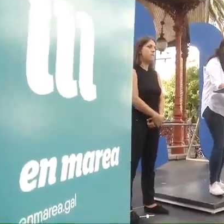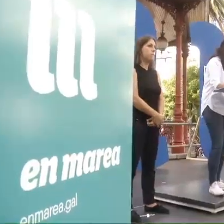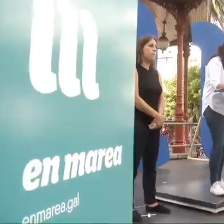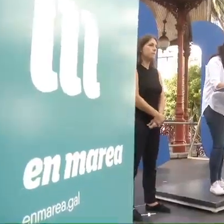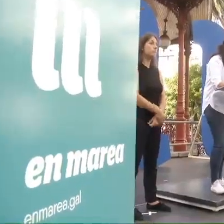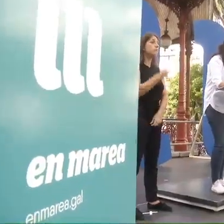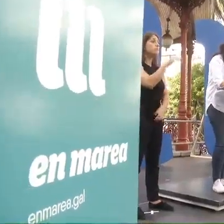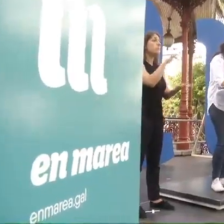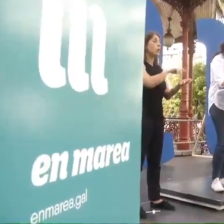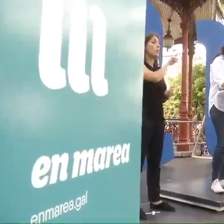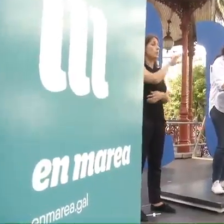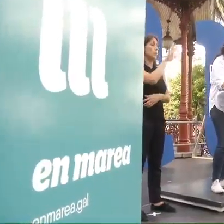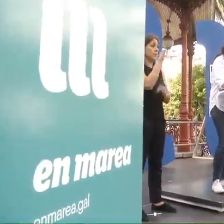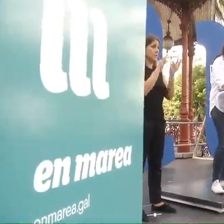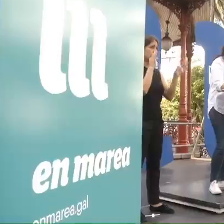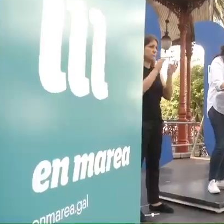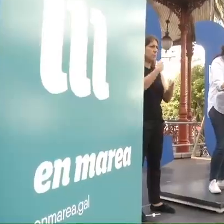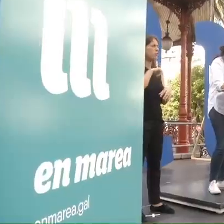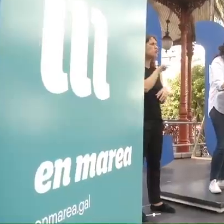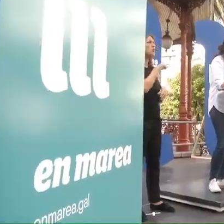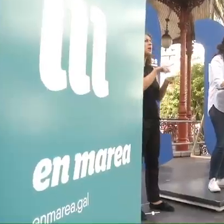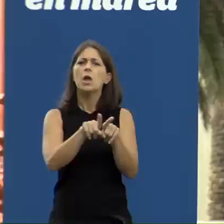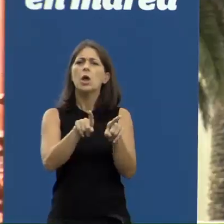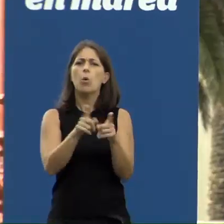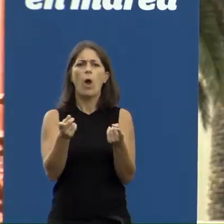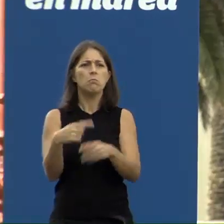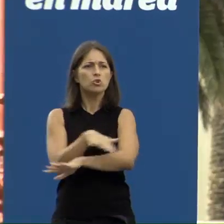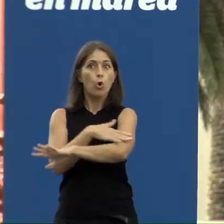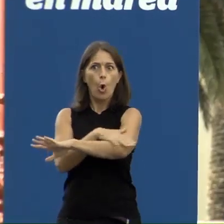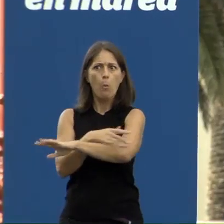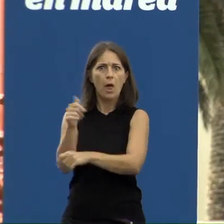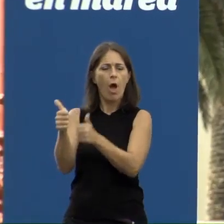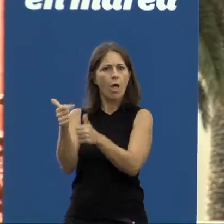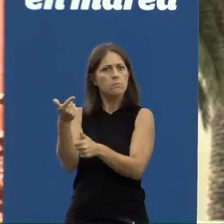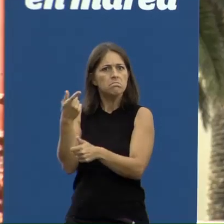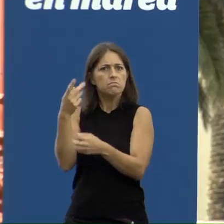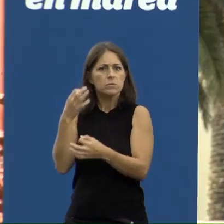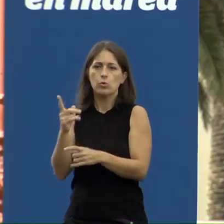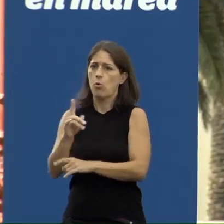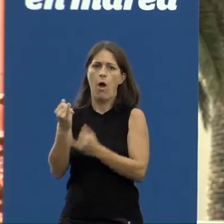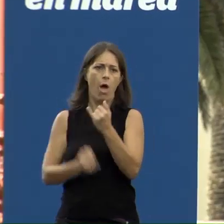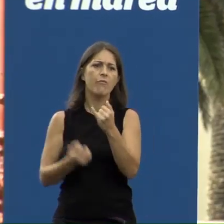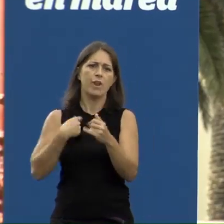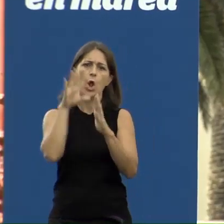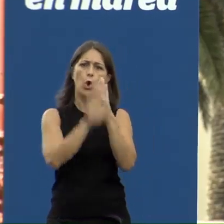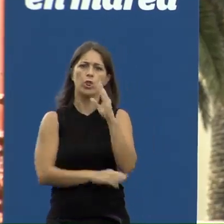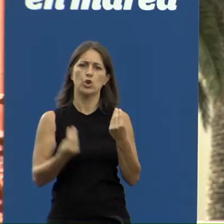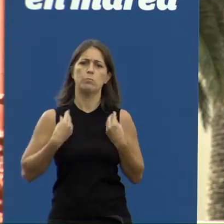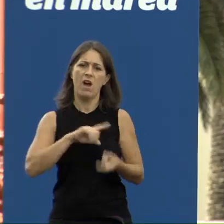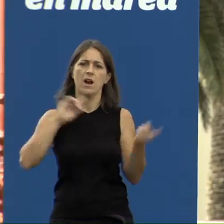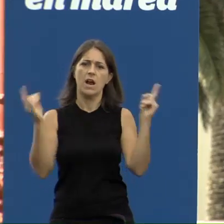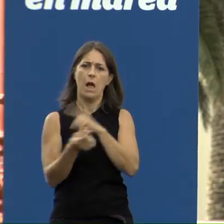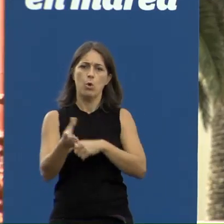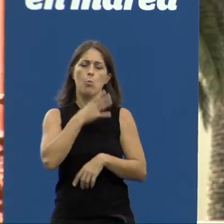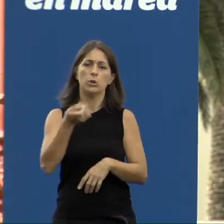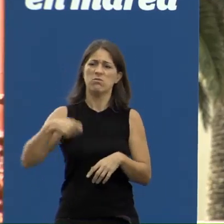O 25 de setembro non nos estamos xogando só o cambio de goberno, senón o cambio real das condicións da vida da xente, porque os nosos salarios,